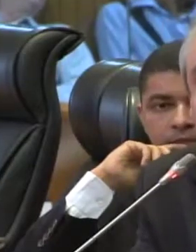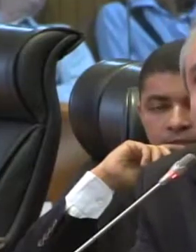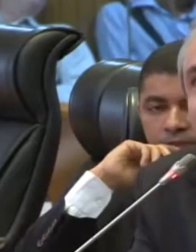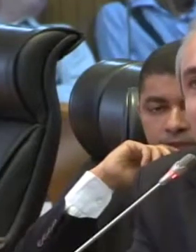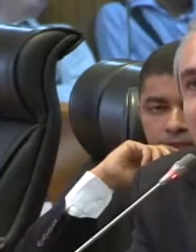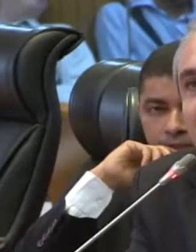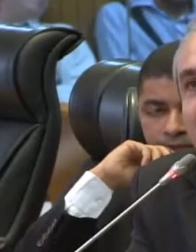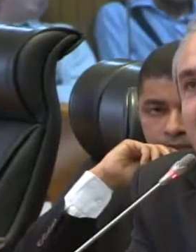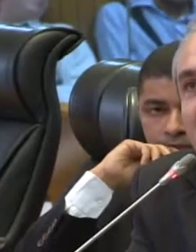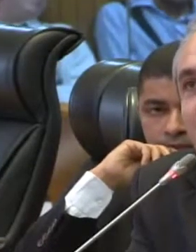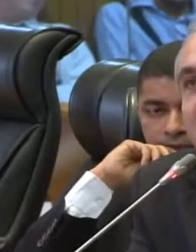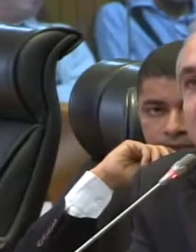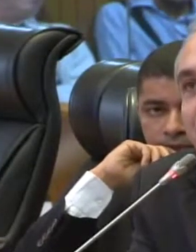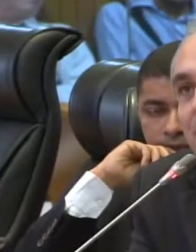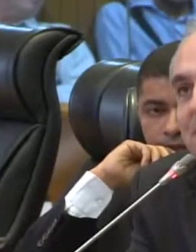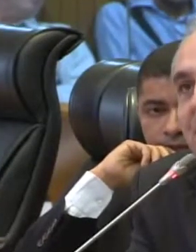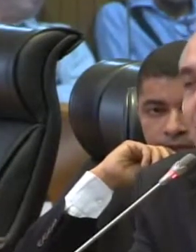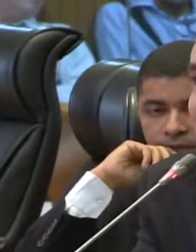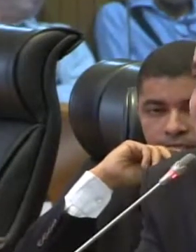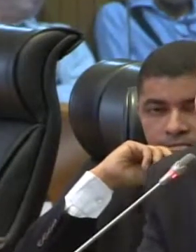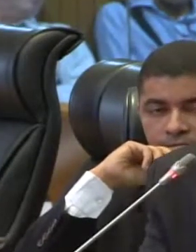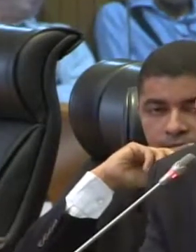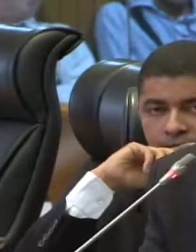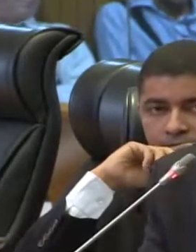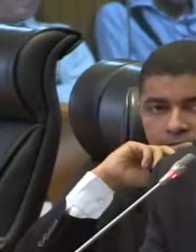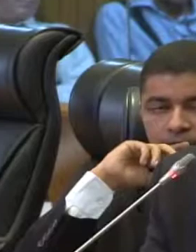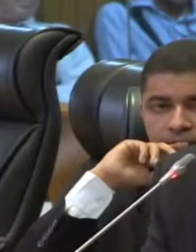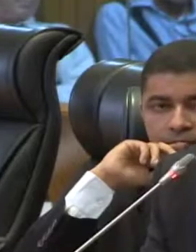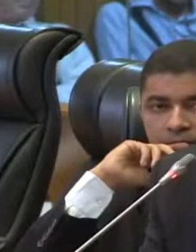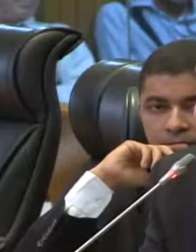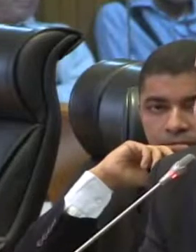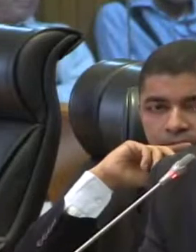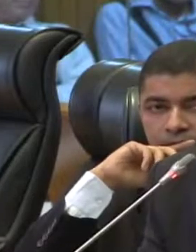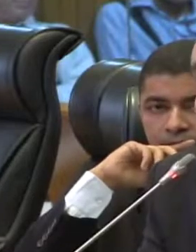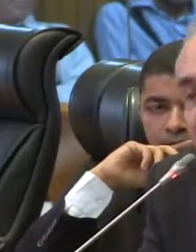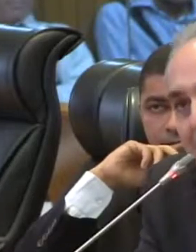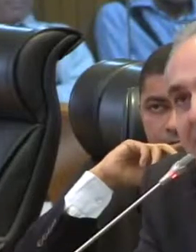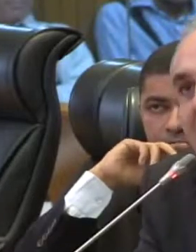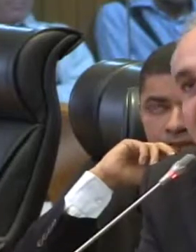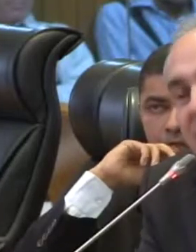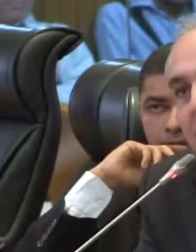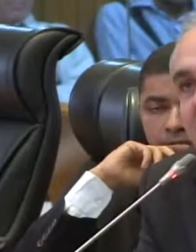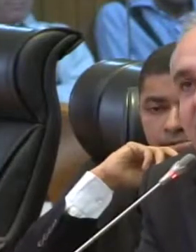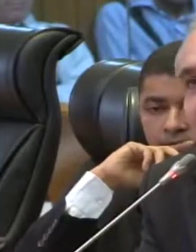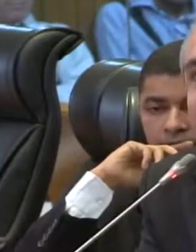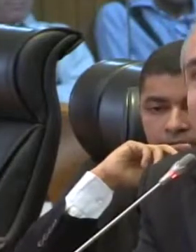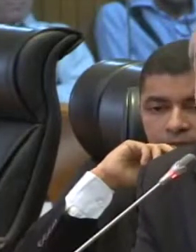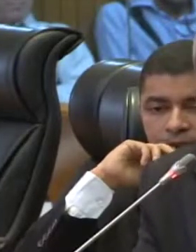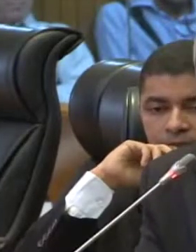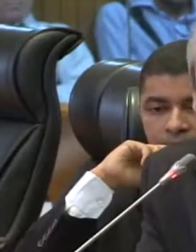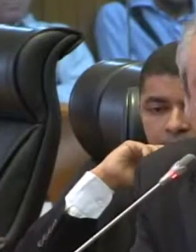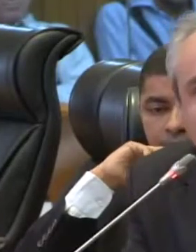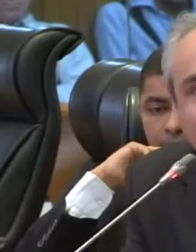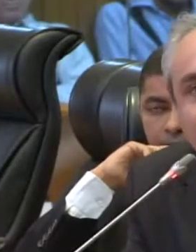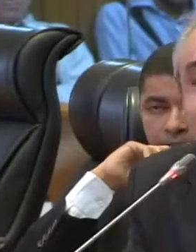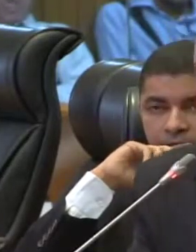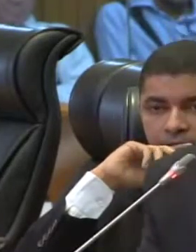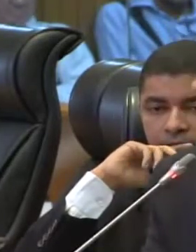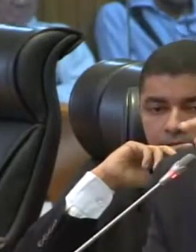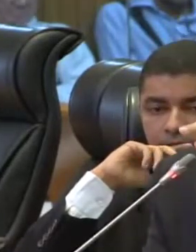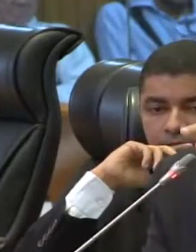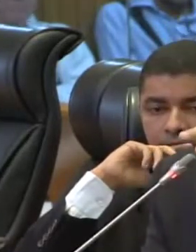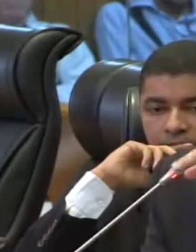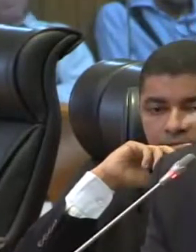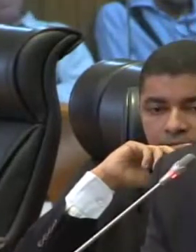corrigi-la. Porque é impossível pensar no transporte público de São Luís sem pensar que São Luís é uma região metropolitana.